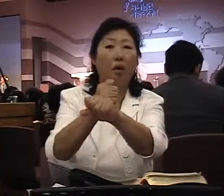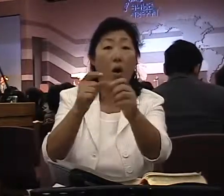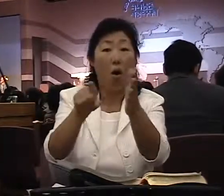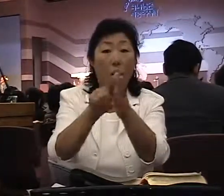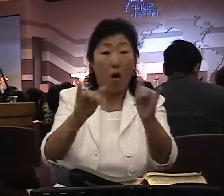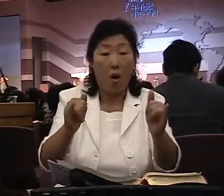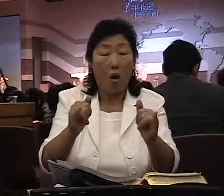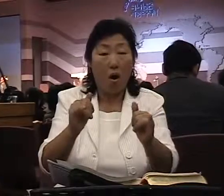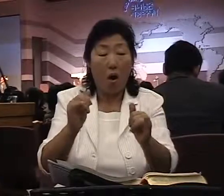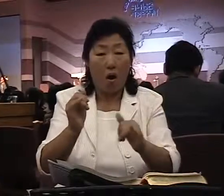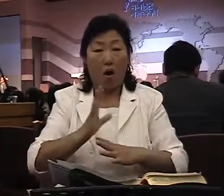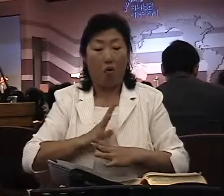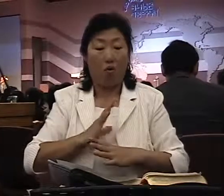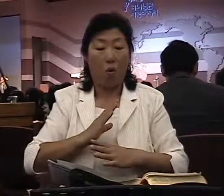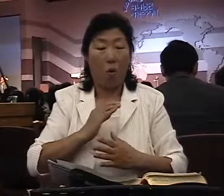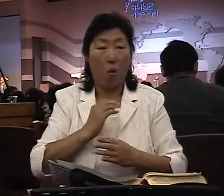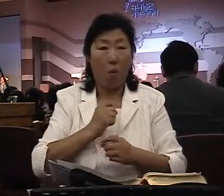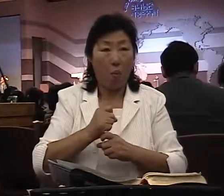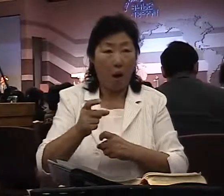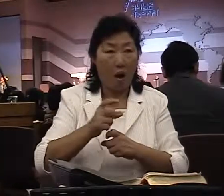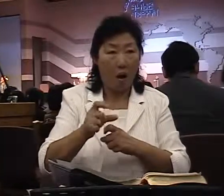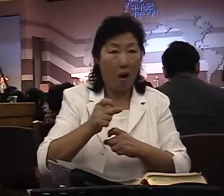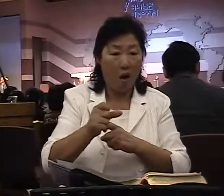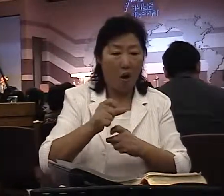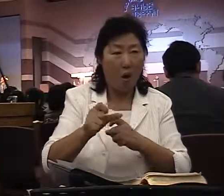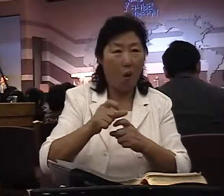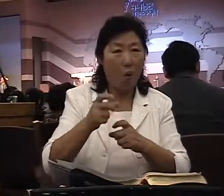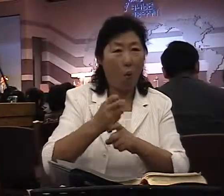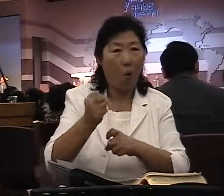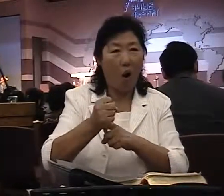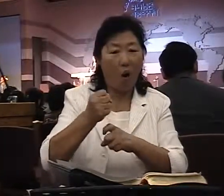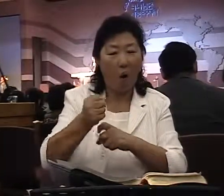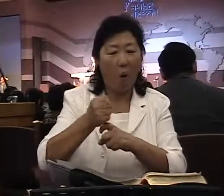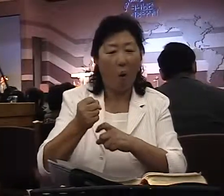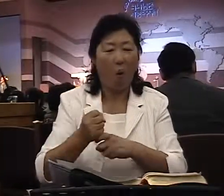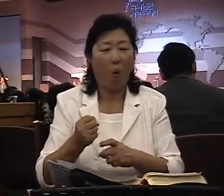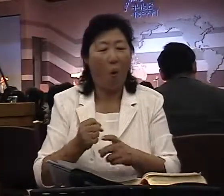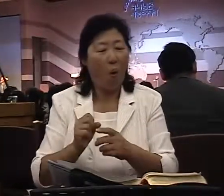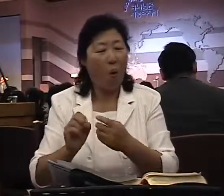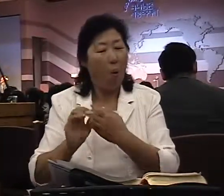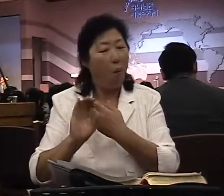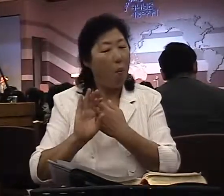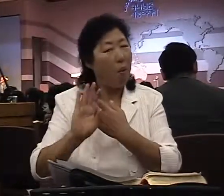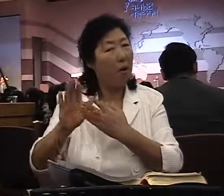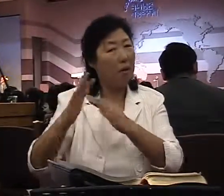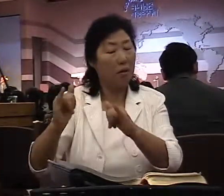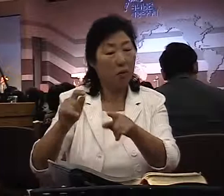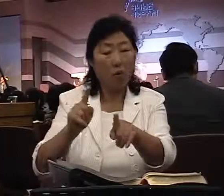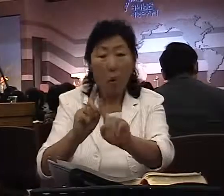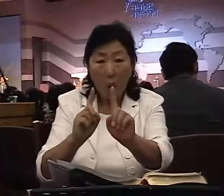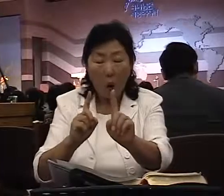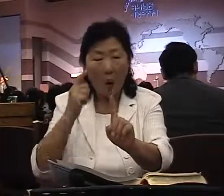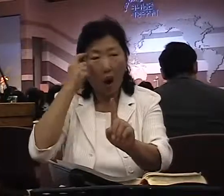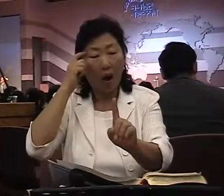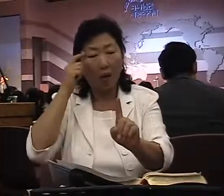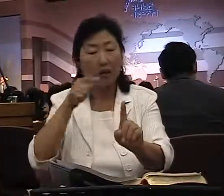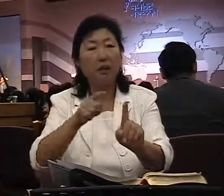너무 황당했고 우리 교회 장례식이 뭐야? 그리고 밖에 있는 사람들은 이게 뭔가 하고 그날만큼은 꽉